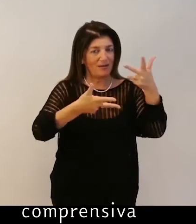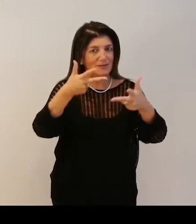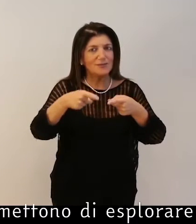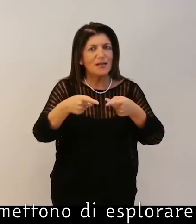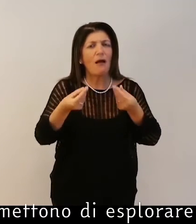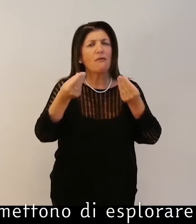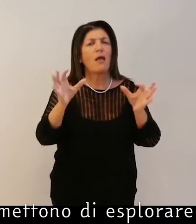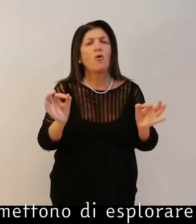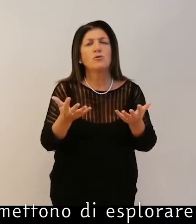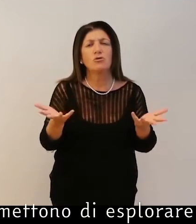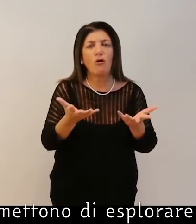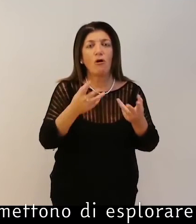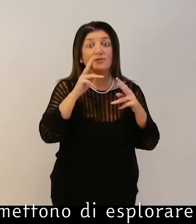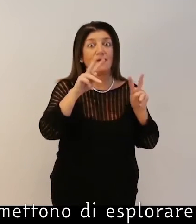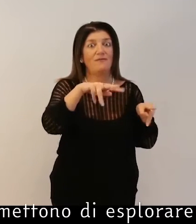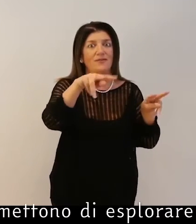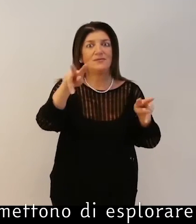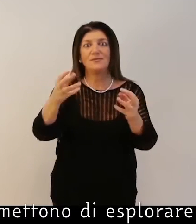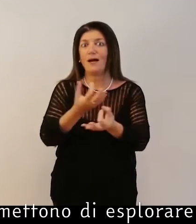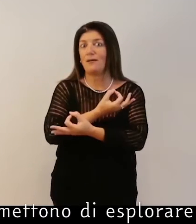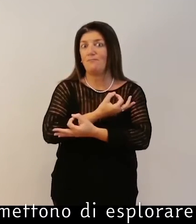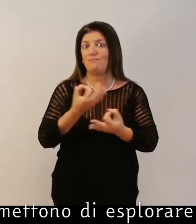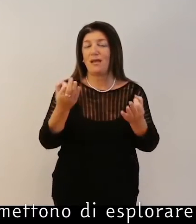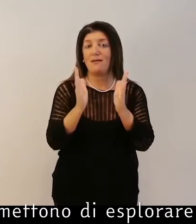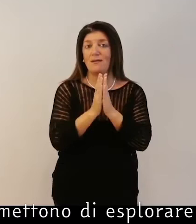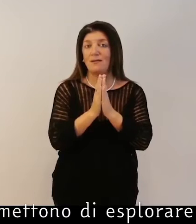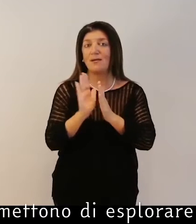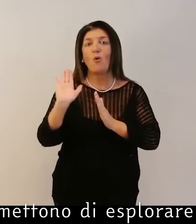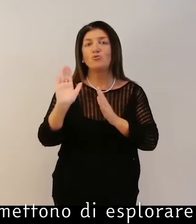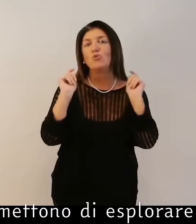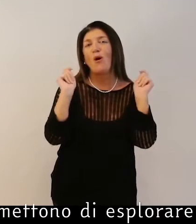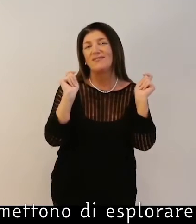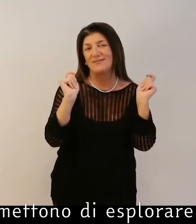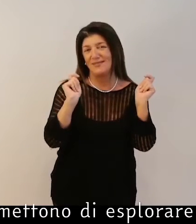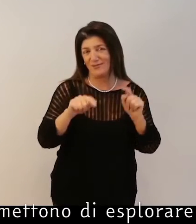italiana, permettono di esplorare la chiesa di Sant'Antonio Abate.